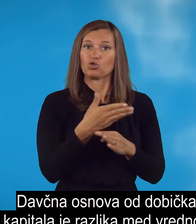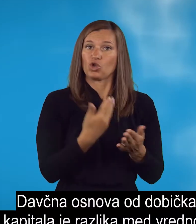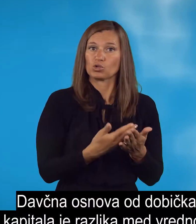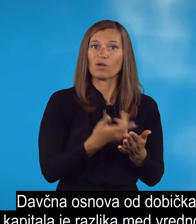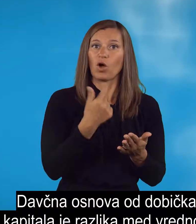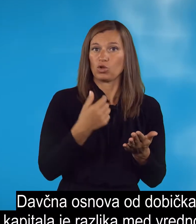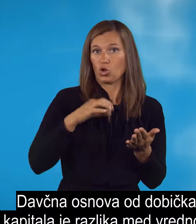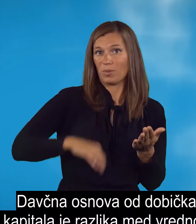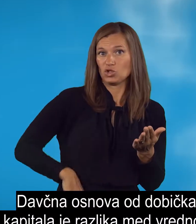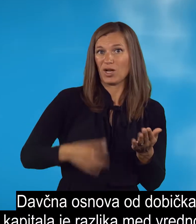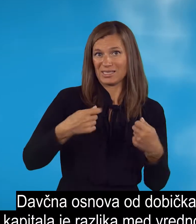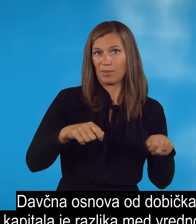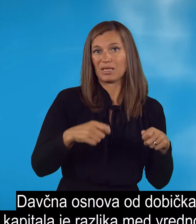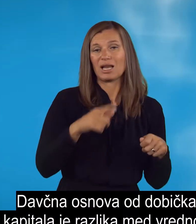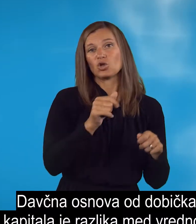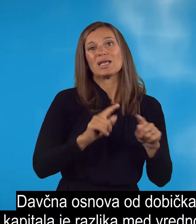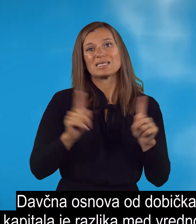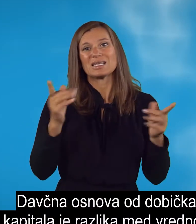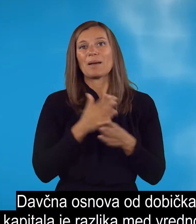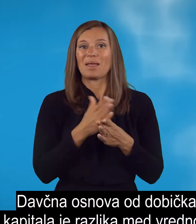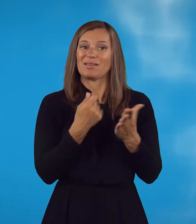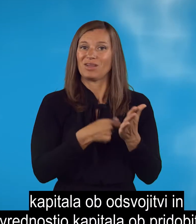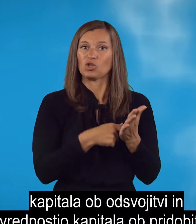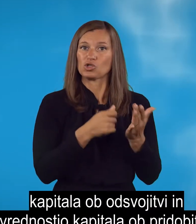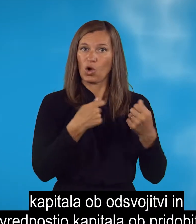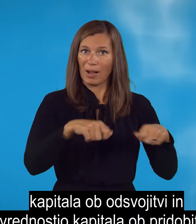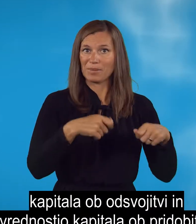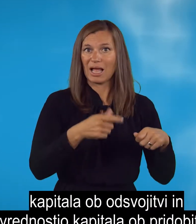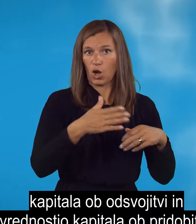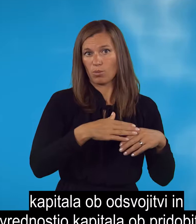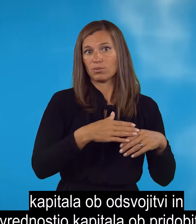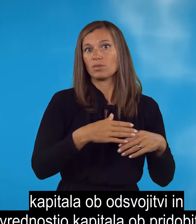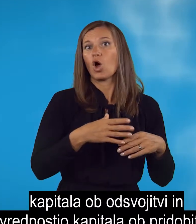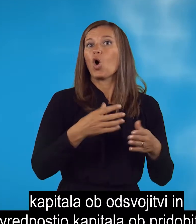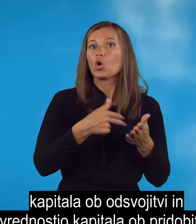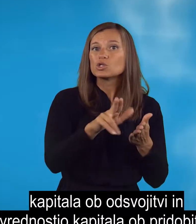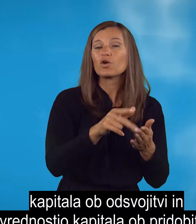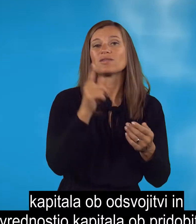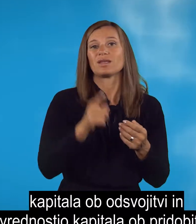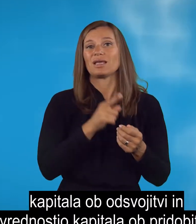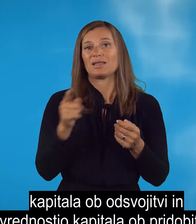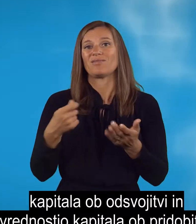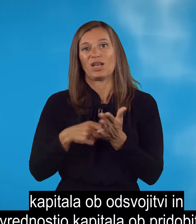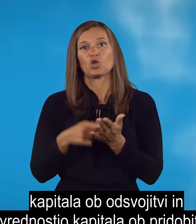od dobička iz kapitala je razlika med vrednostjo kapitala ob odsvojitvi in vrednostjo kapitala ob